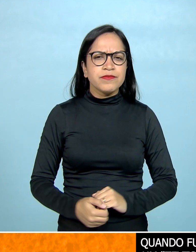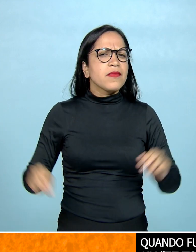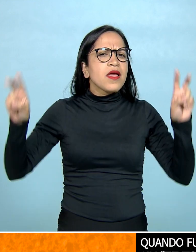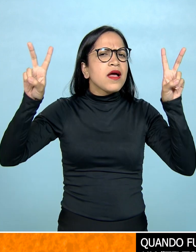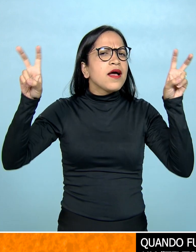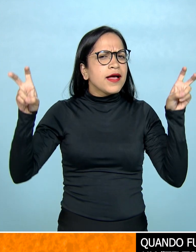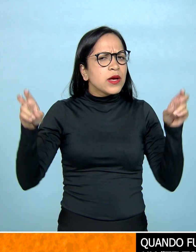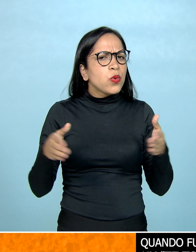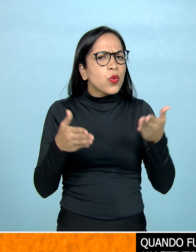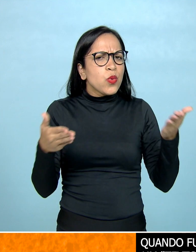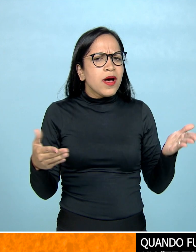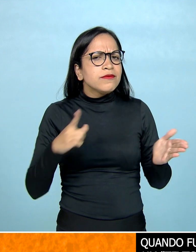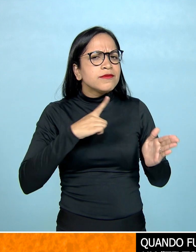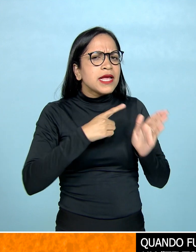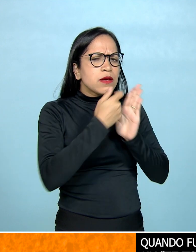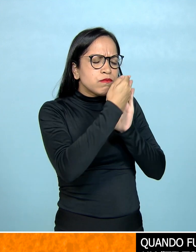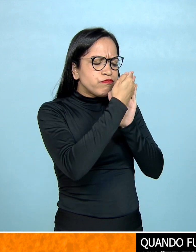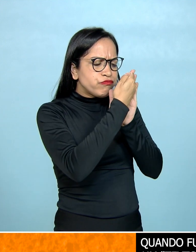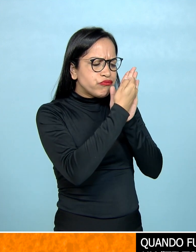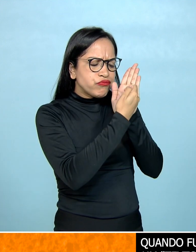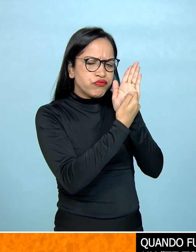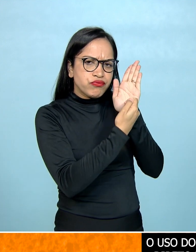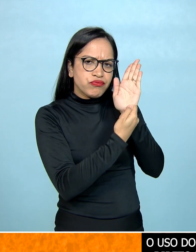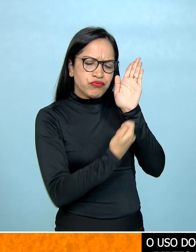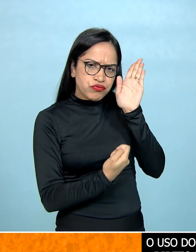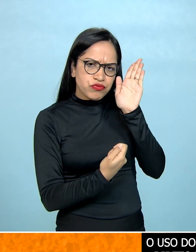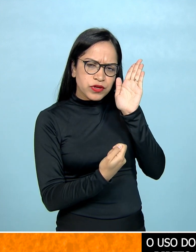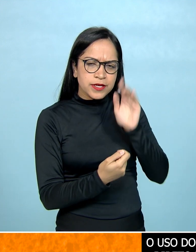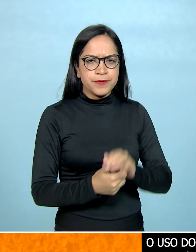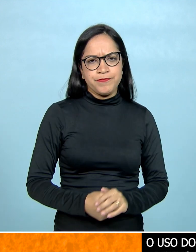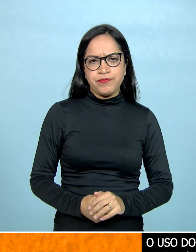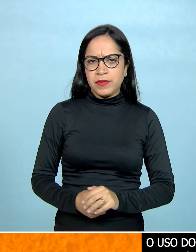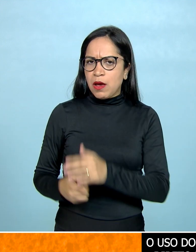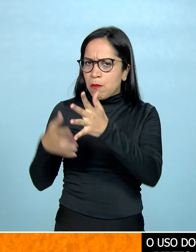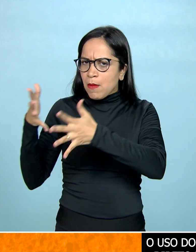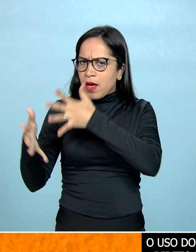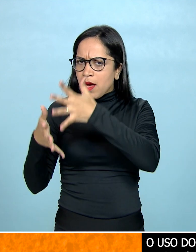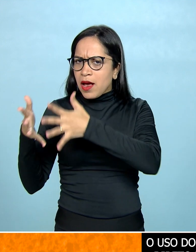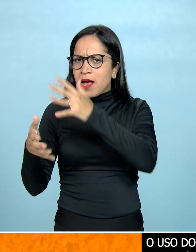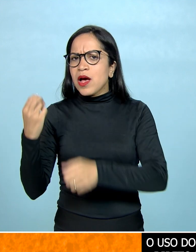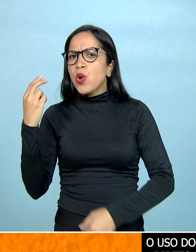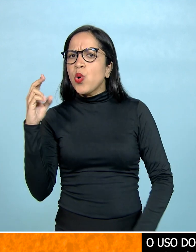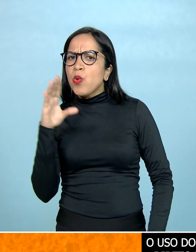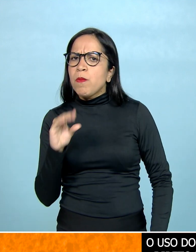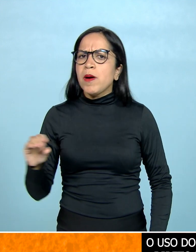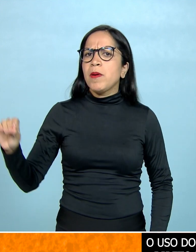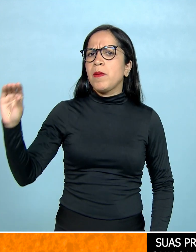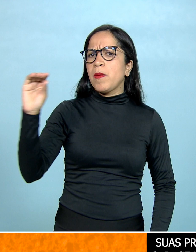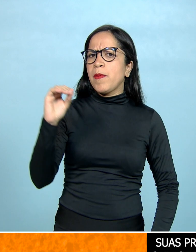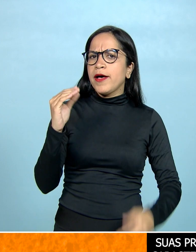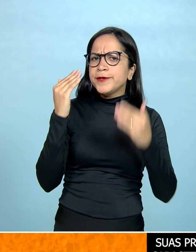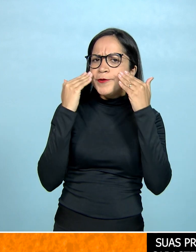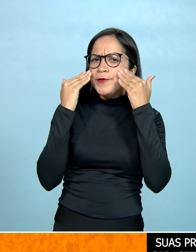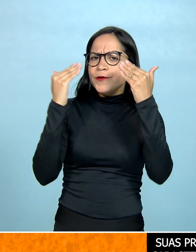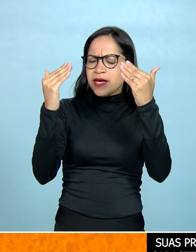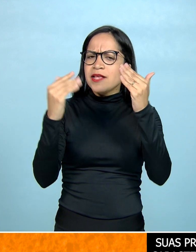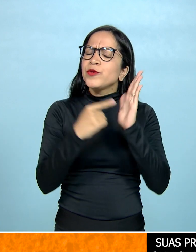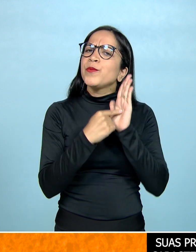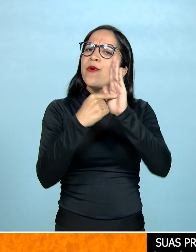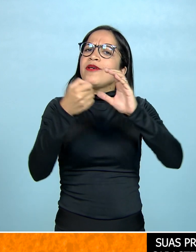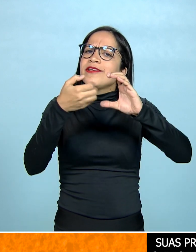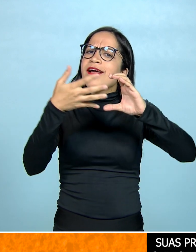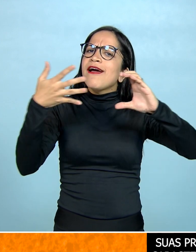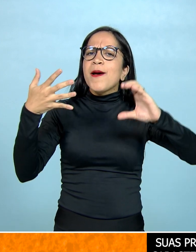Quando funciona em um texto corrido, o uso do discurso direto é uma de suas